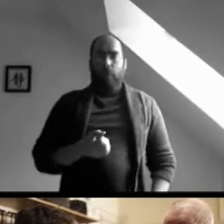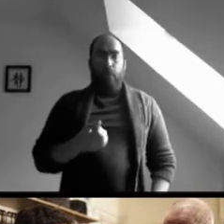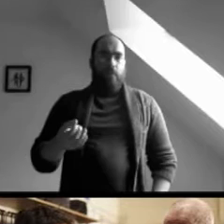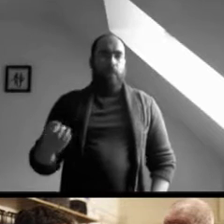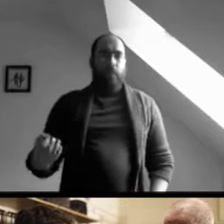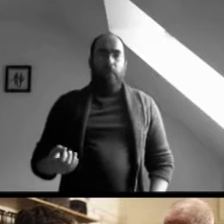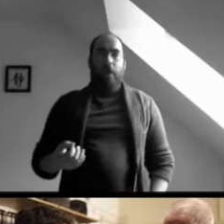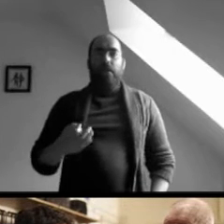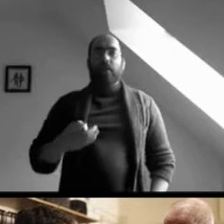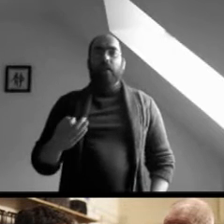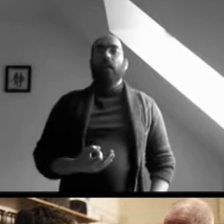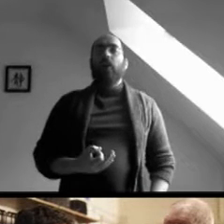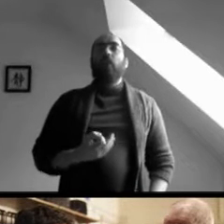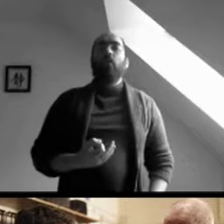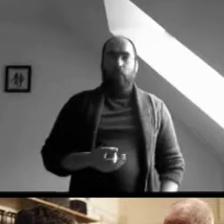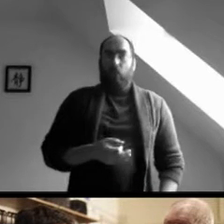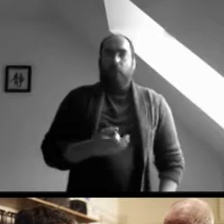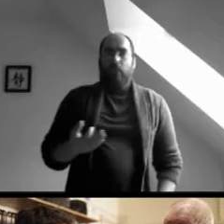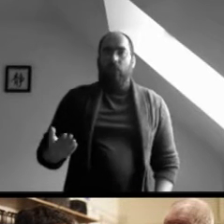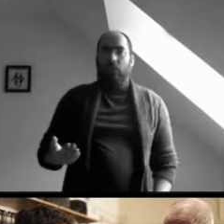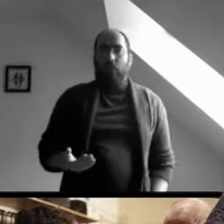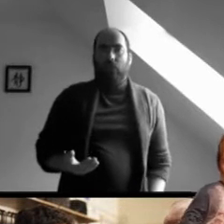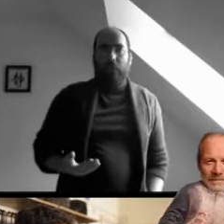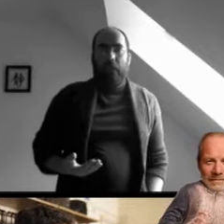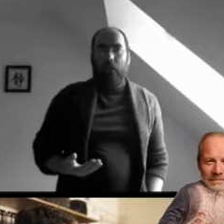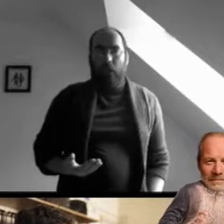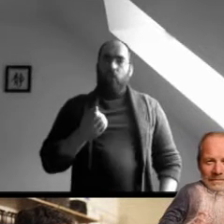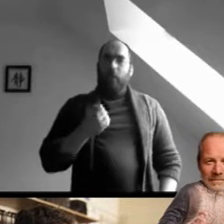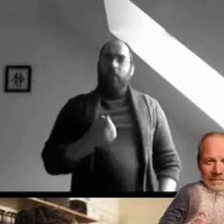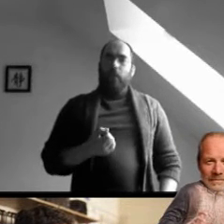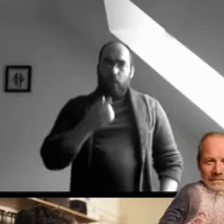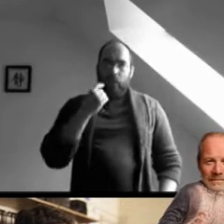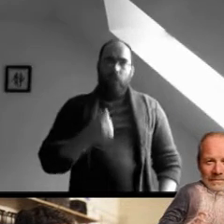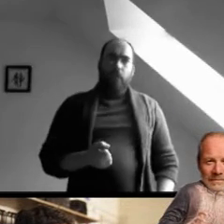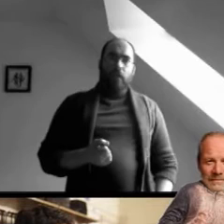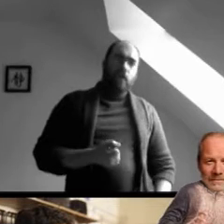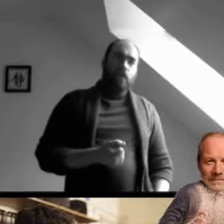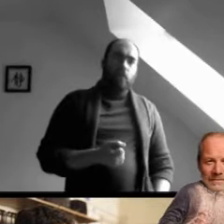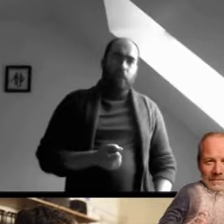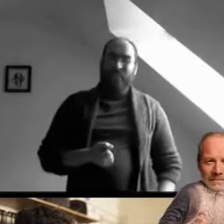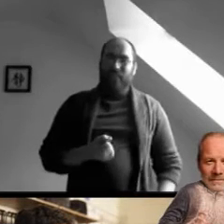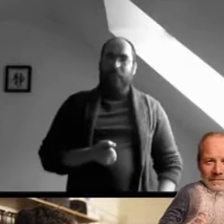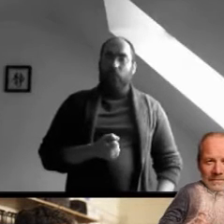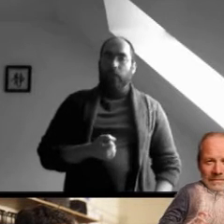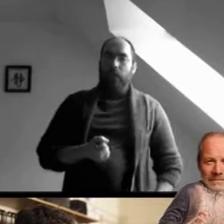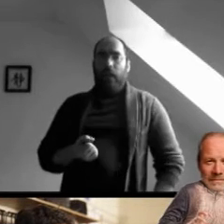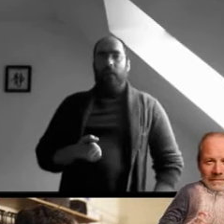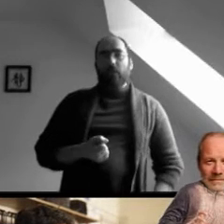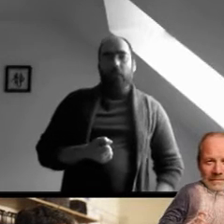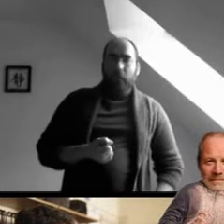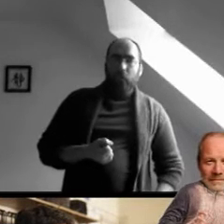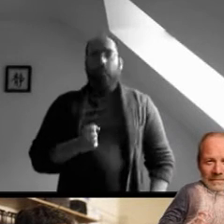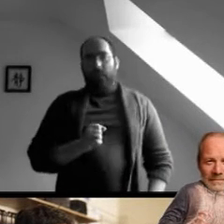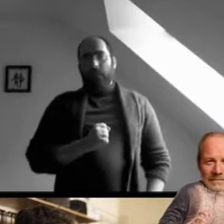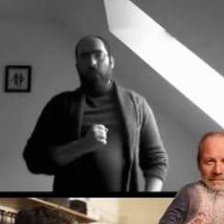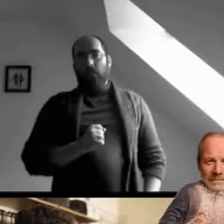voix off. Le personnage principal lisant la lettre à voix haute pour personne d'autre que pour le spectateur. Dommage, car cela tranche avec le reste du film, très naturaliste, à la limite de